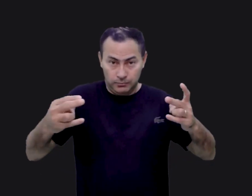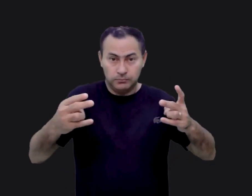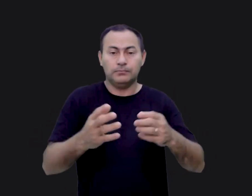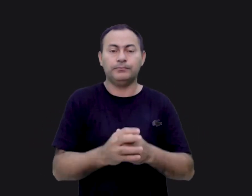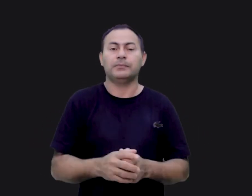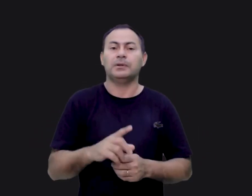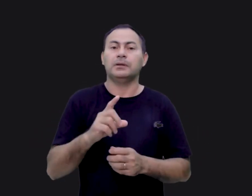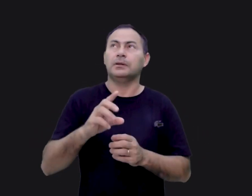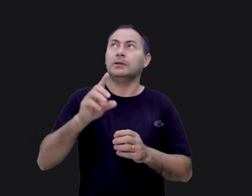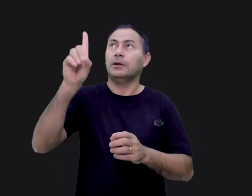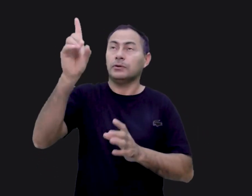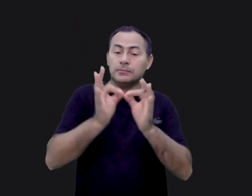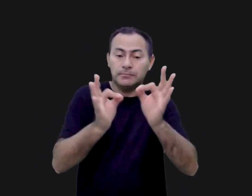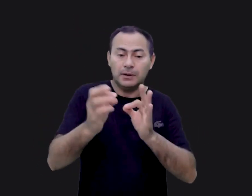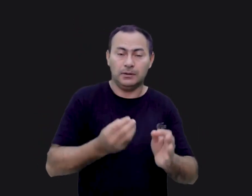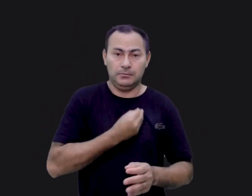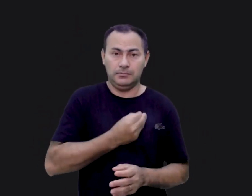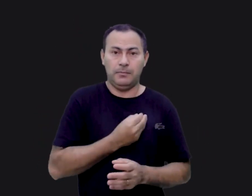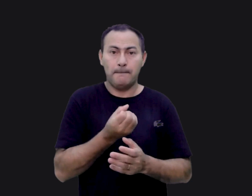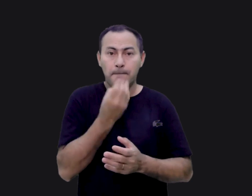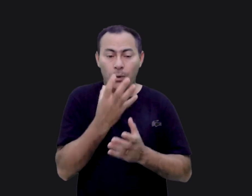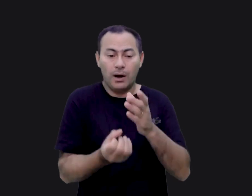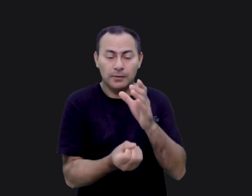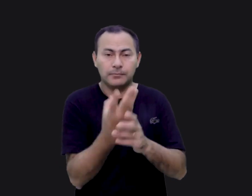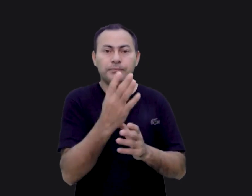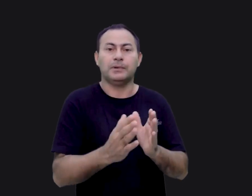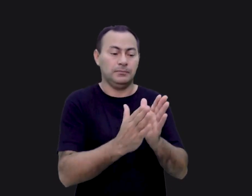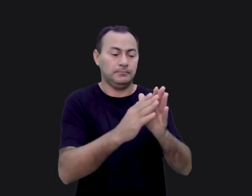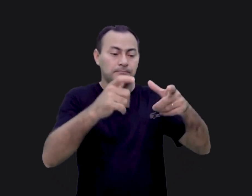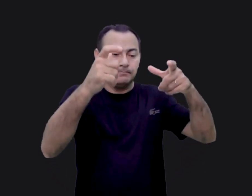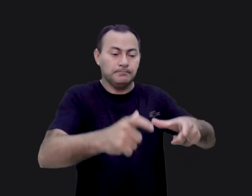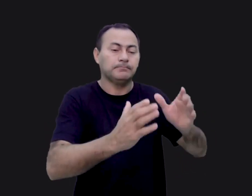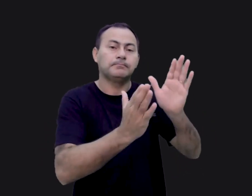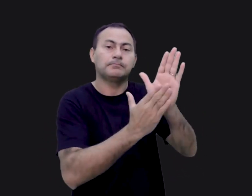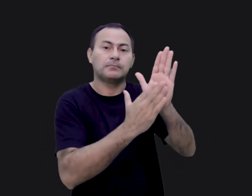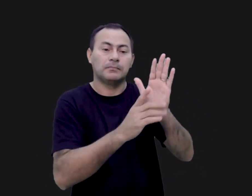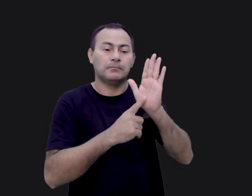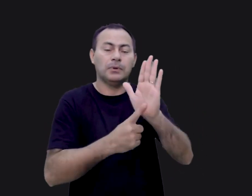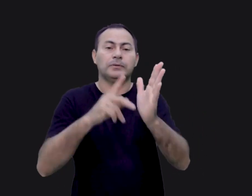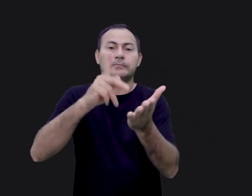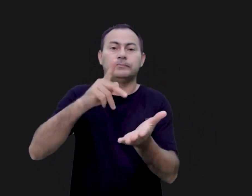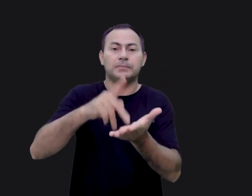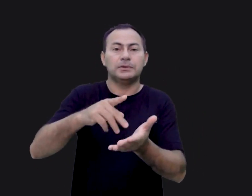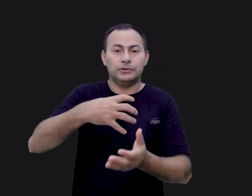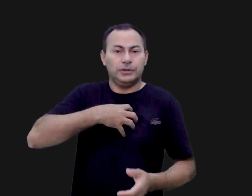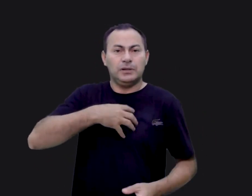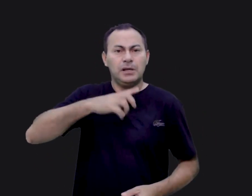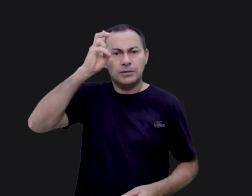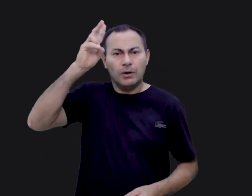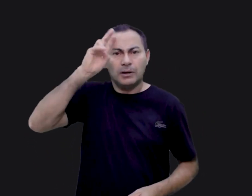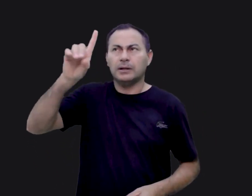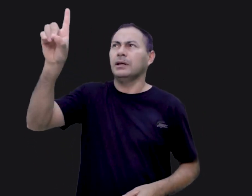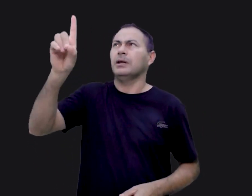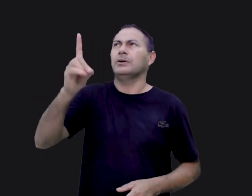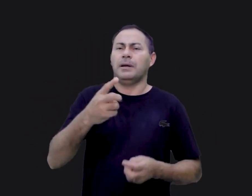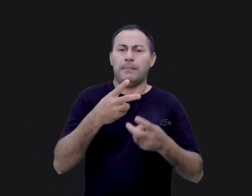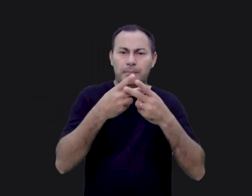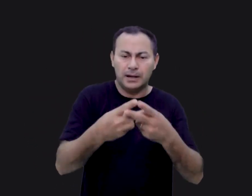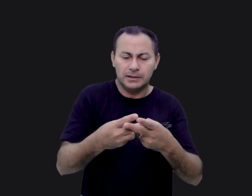que andássemos nelas. A terra prometida representa essa verdade de maneira alegórica. Deus é muito